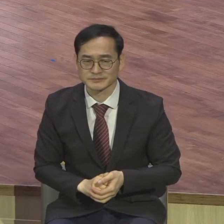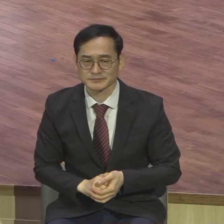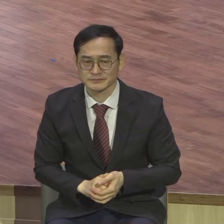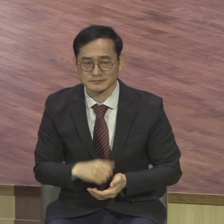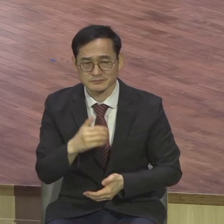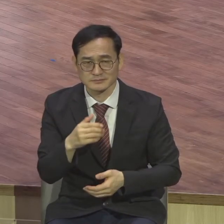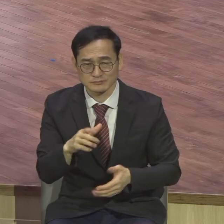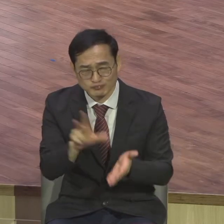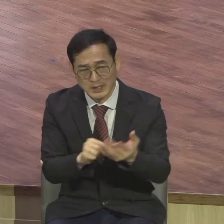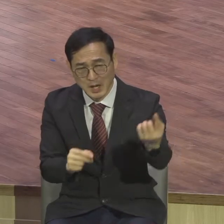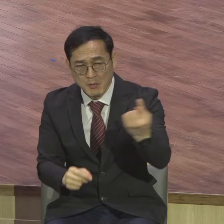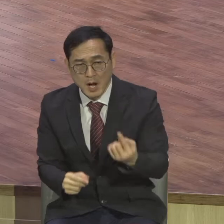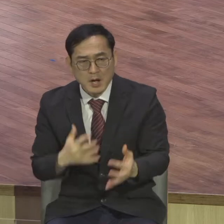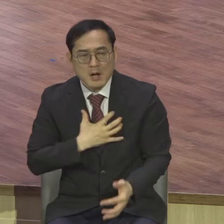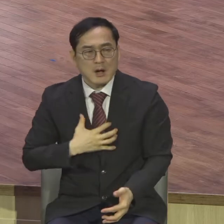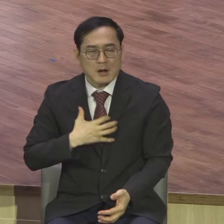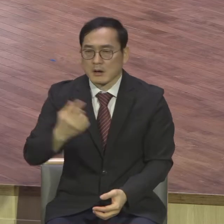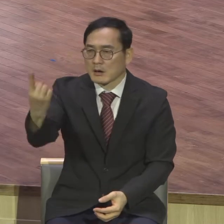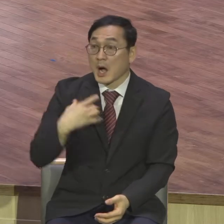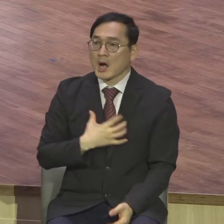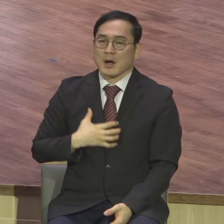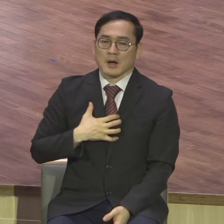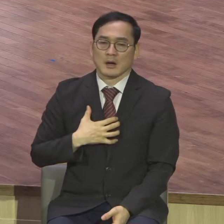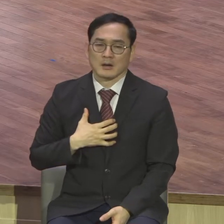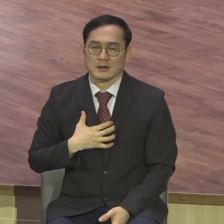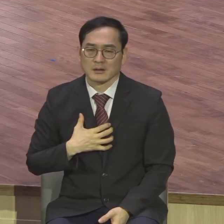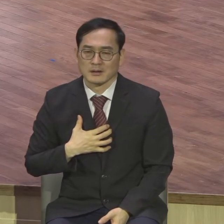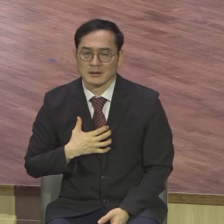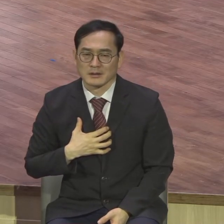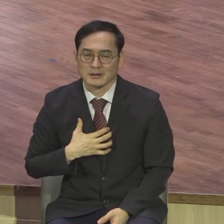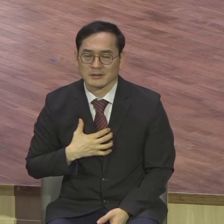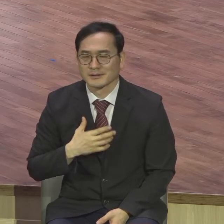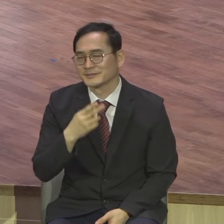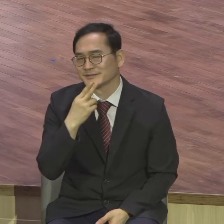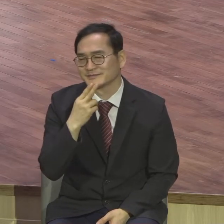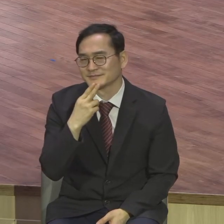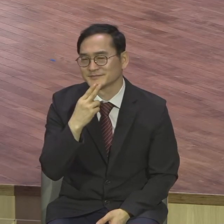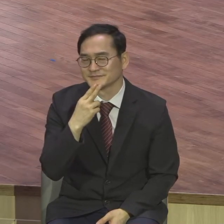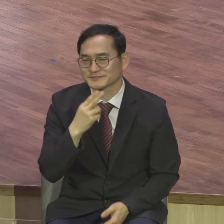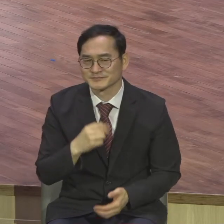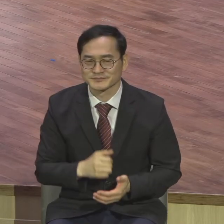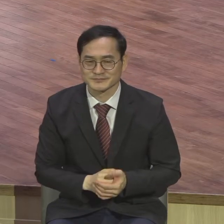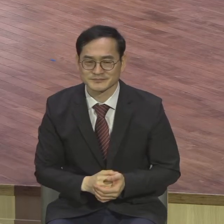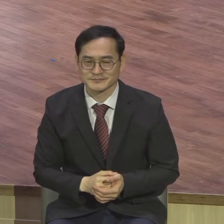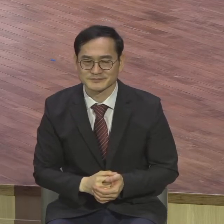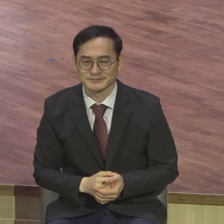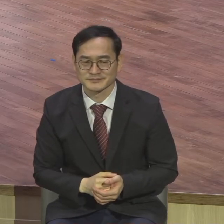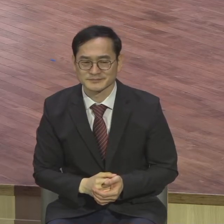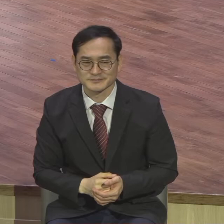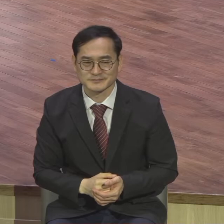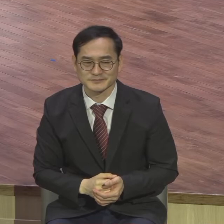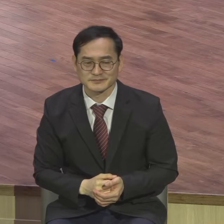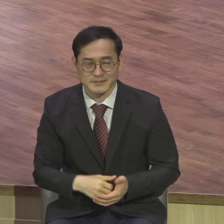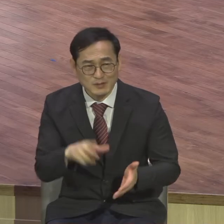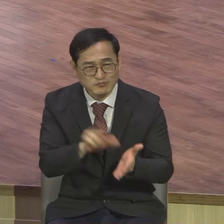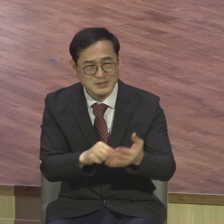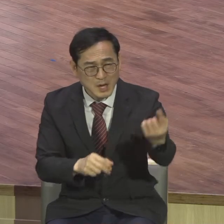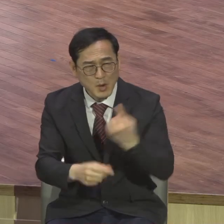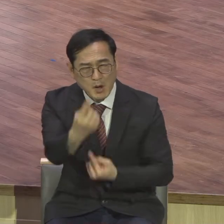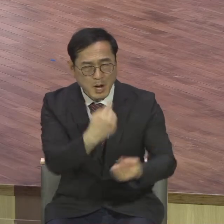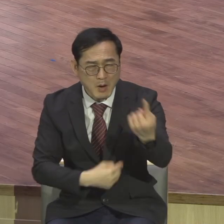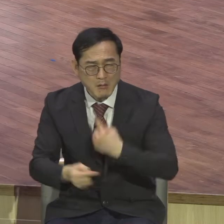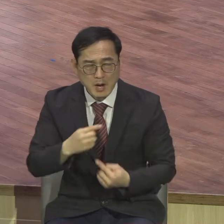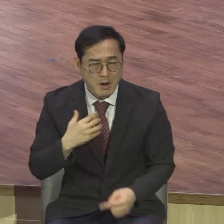없니 내 기도를 들어주지 안 들어주니 그런 불확실한 그런 삶을 살지 않아요. 확신에